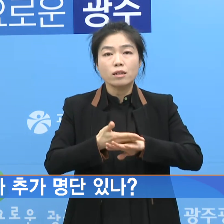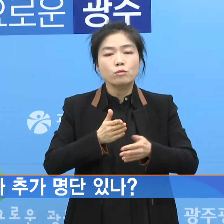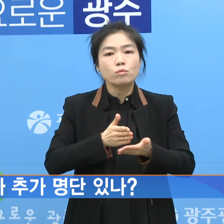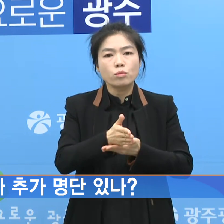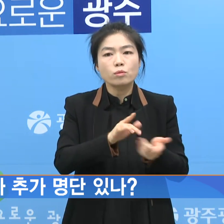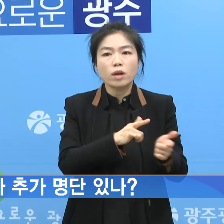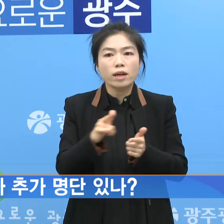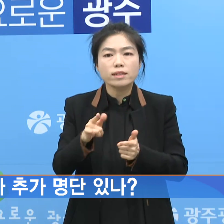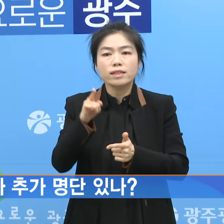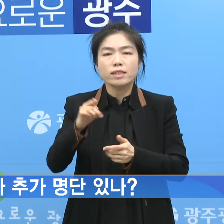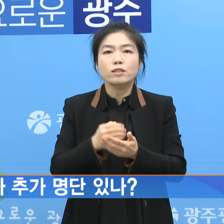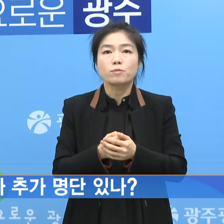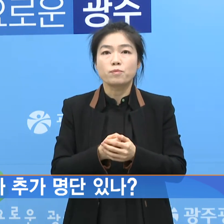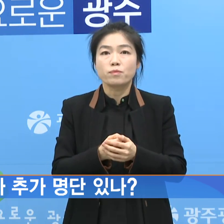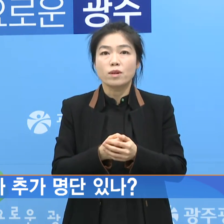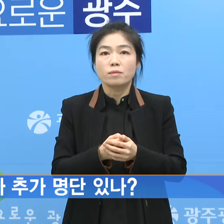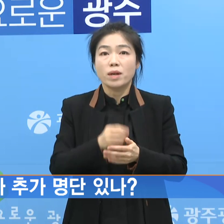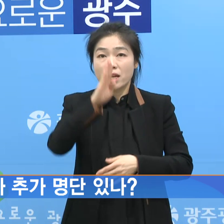지금 중대본에서